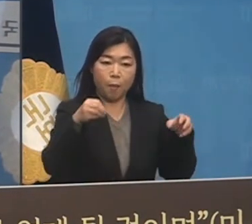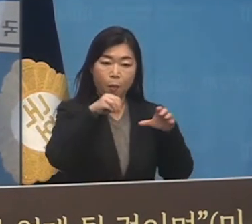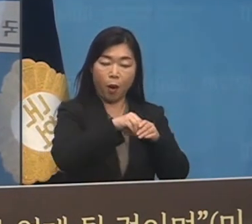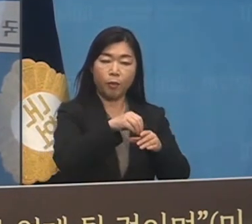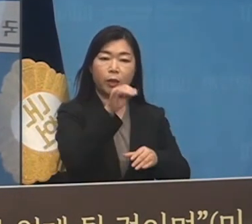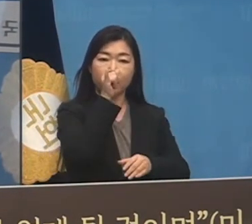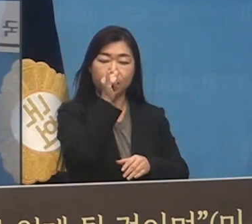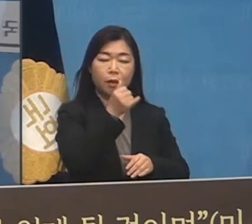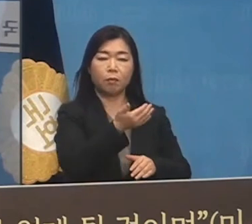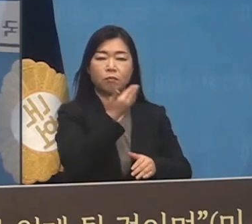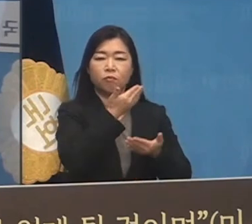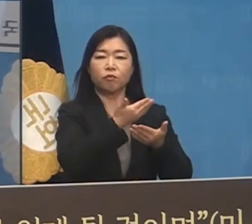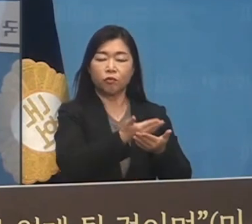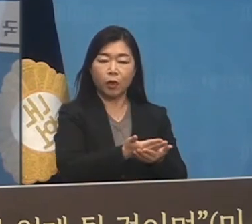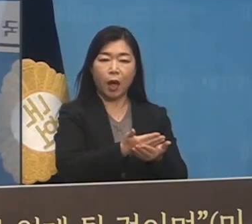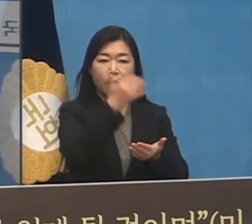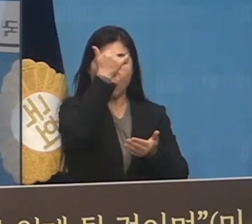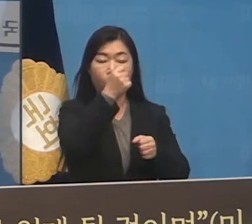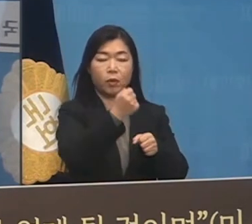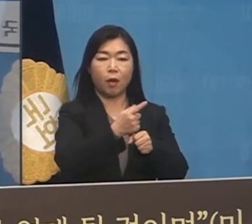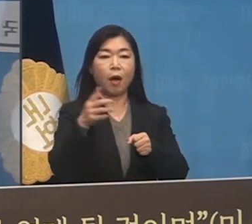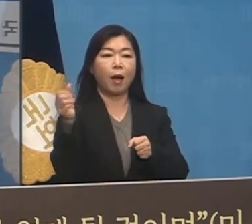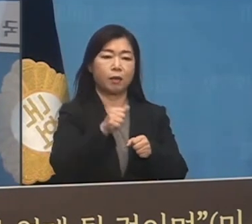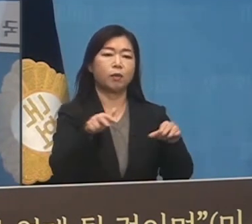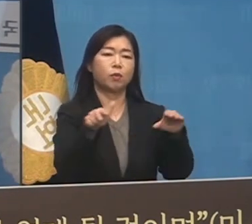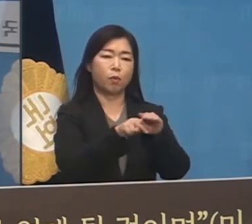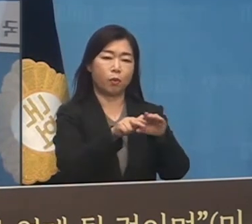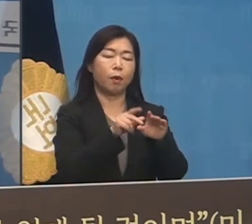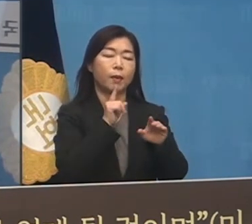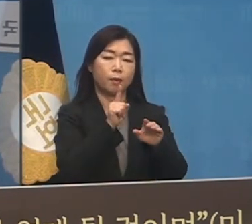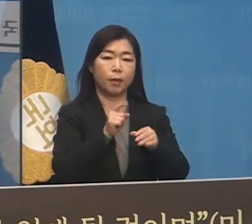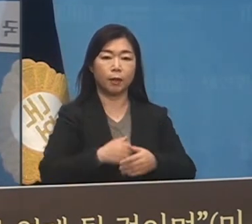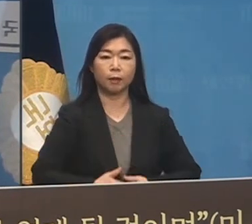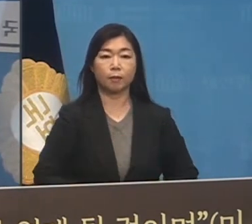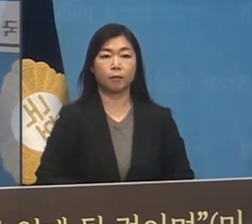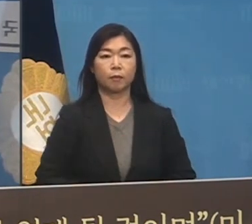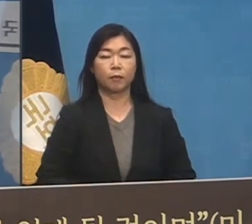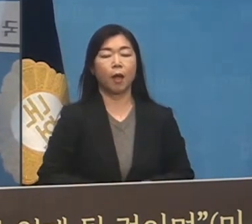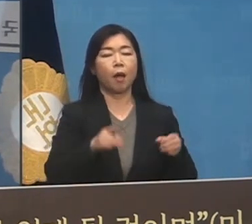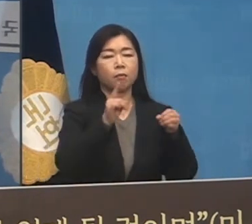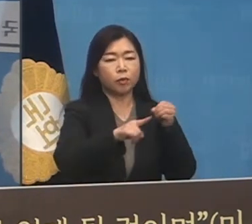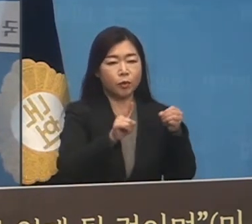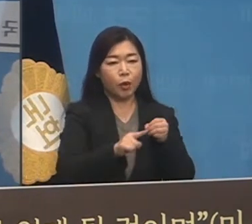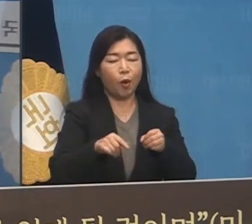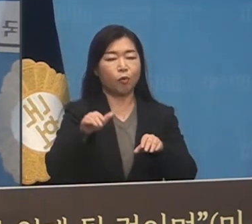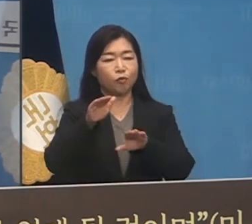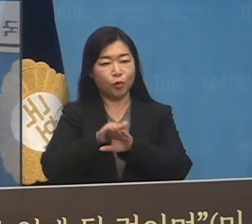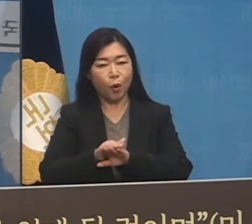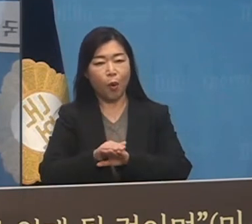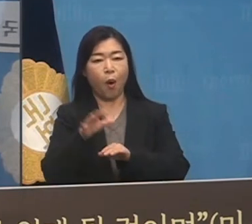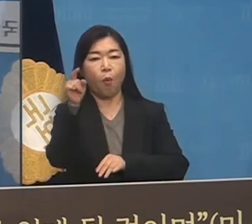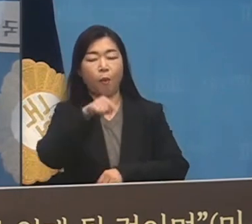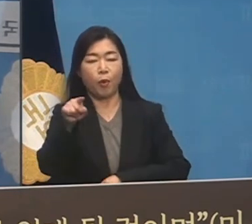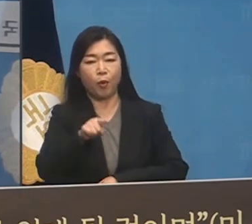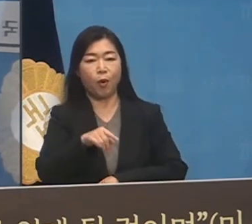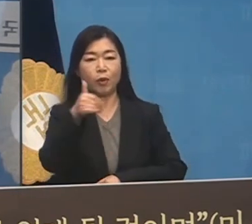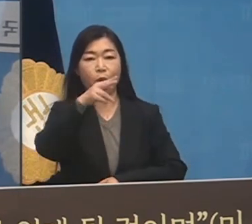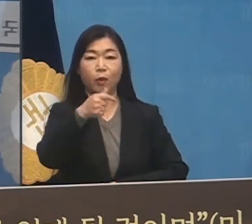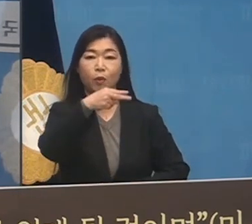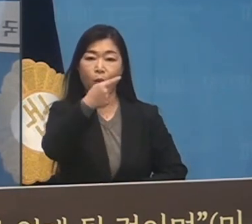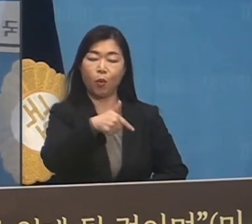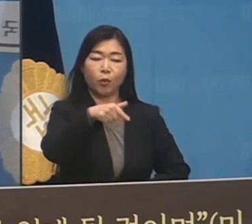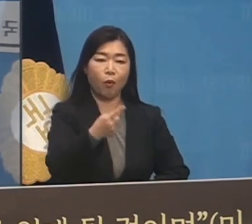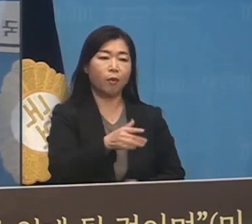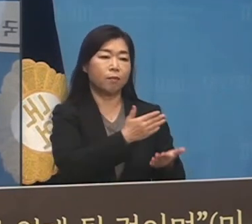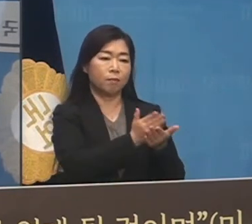공유하는 엄중한 도덕성을 갖춘 종교를 가리킵니다. 불교, 유교, 원불교, 천도교